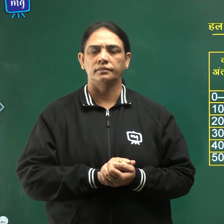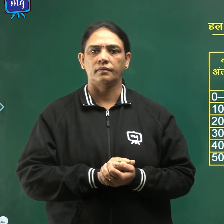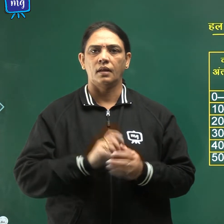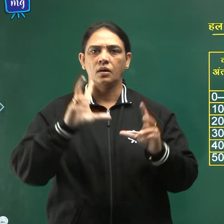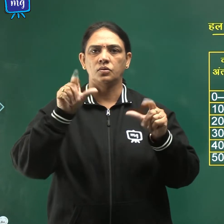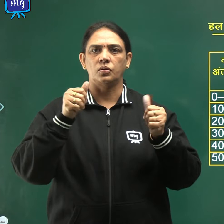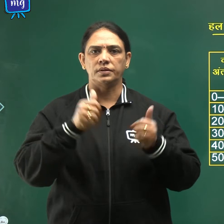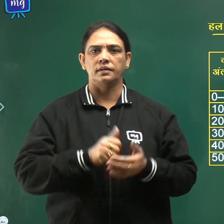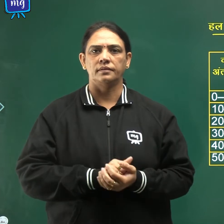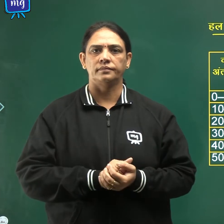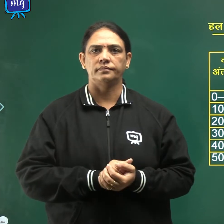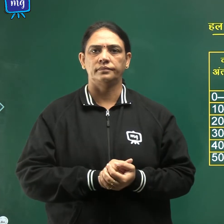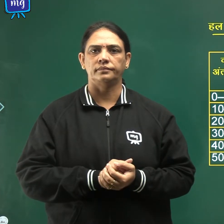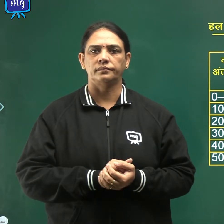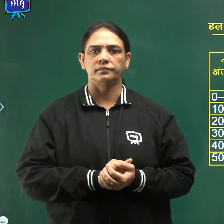हल